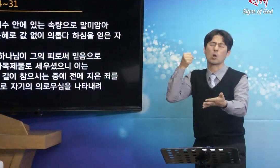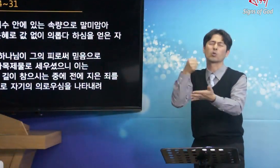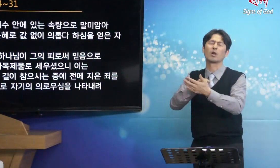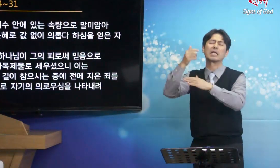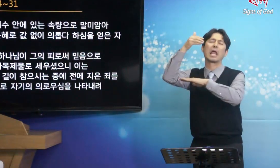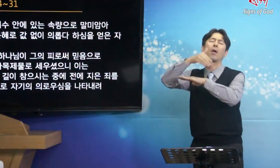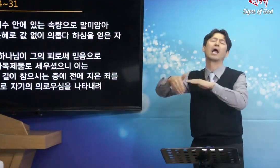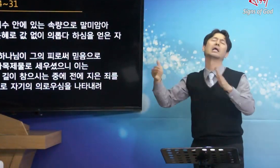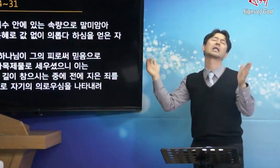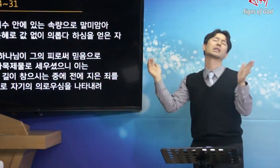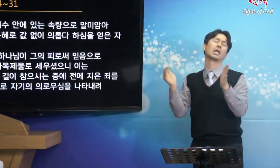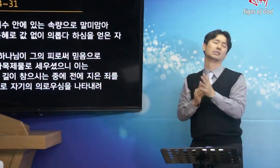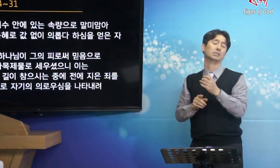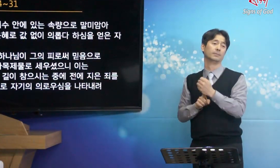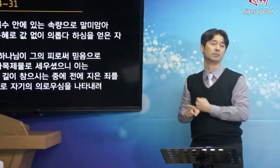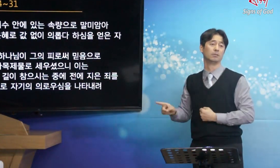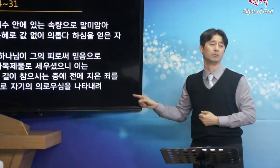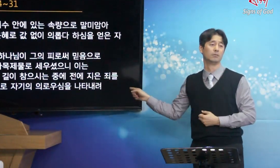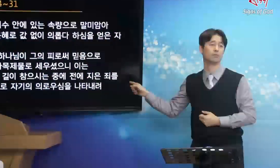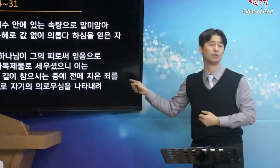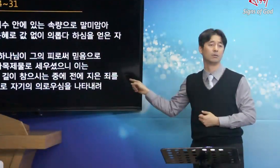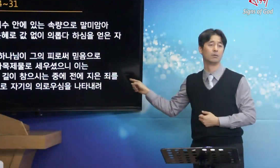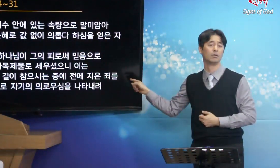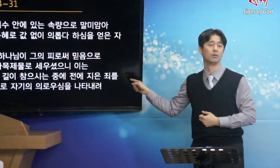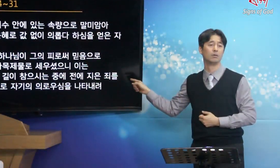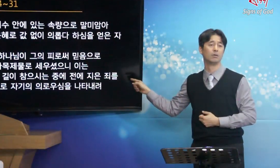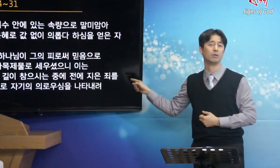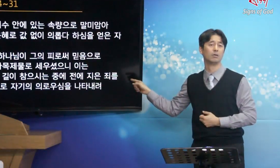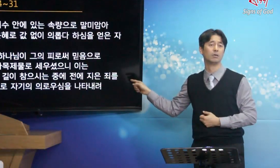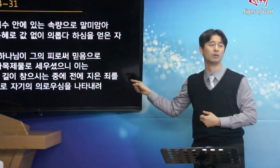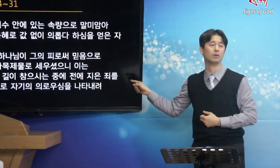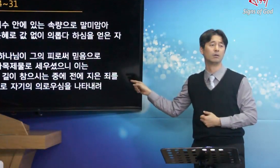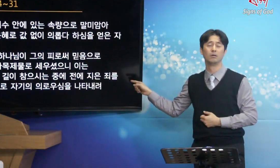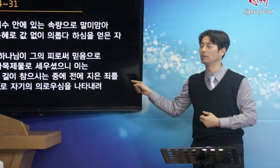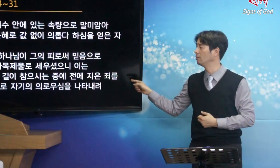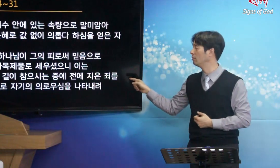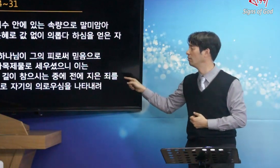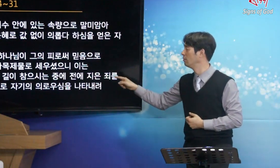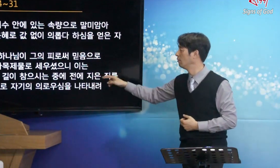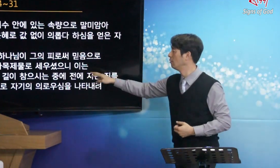이미 창사의 전부터 계획하시고 정하셨다라는 의미입니다.